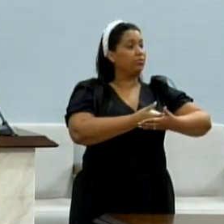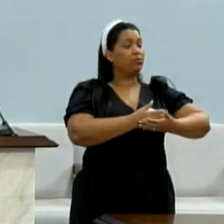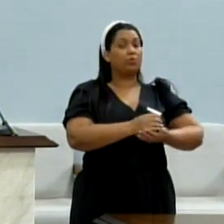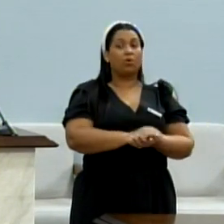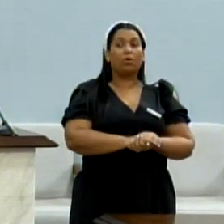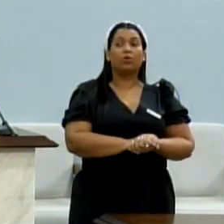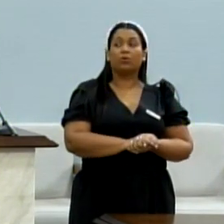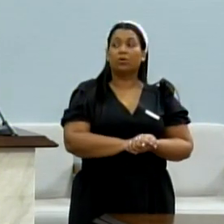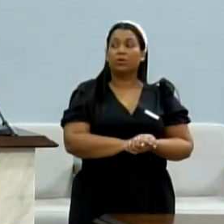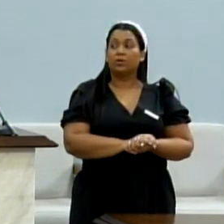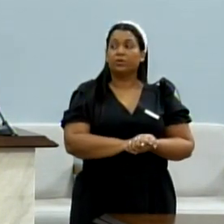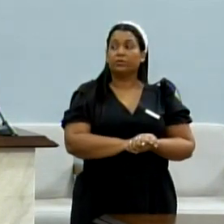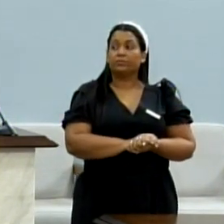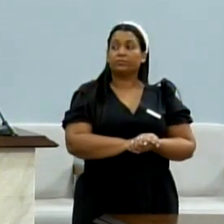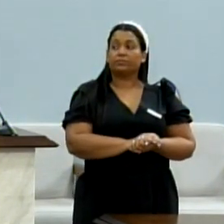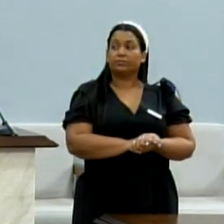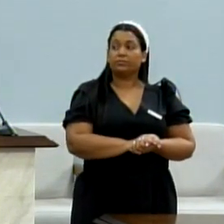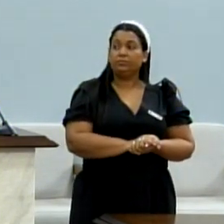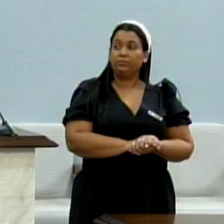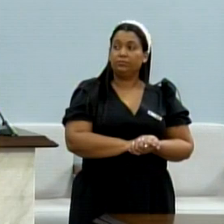Rilo também. E